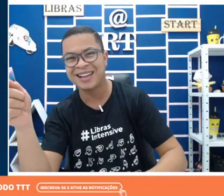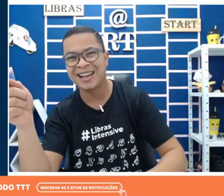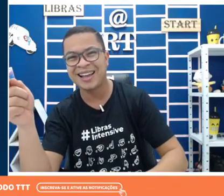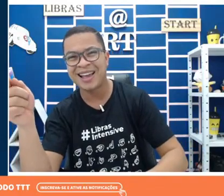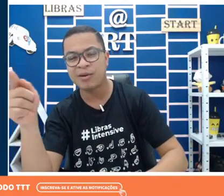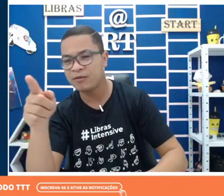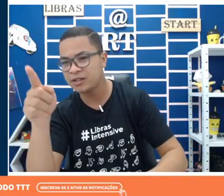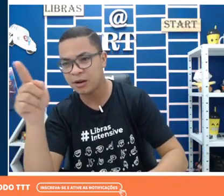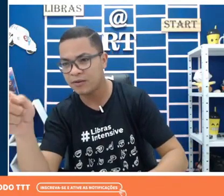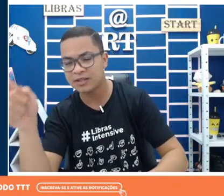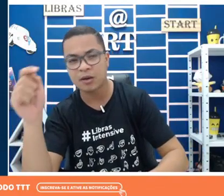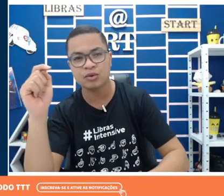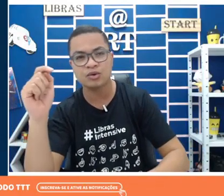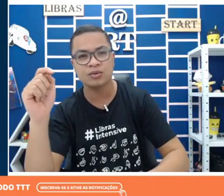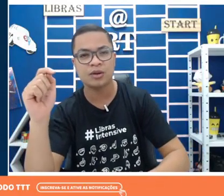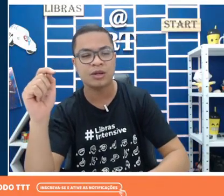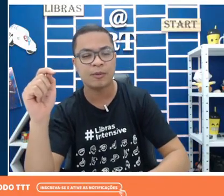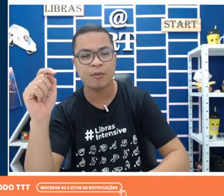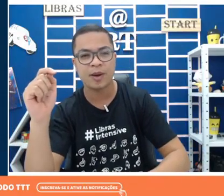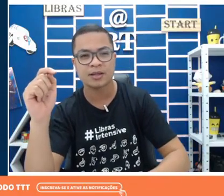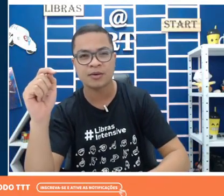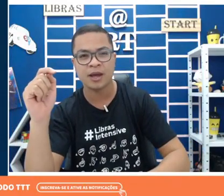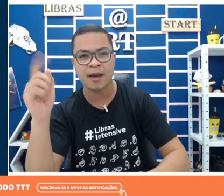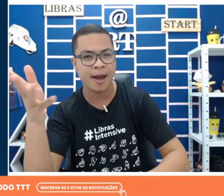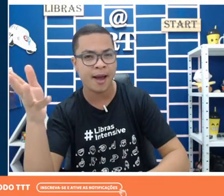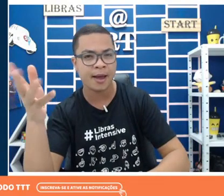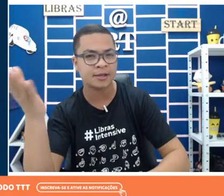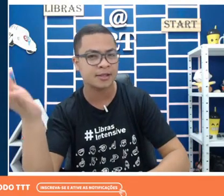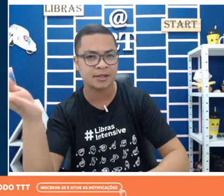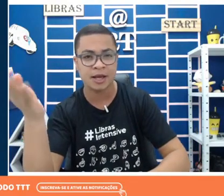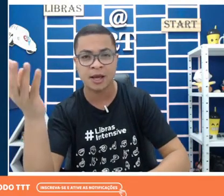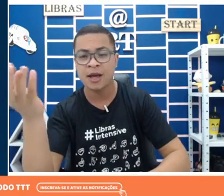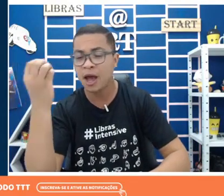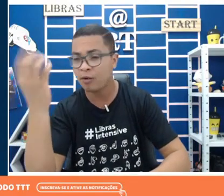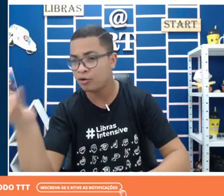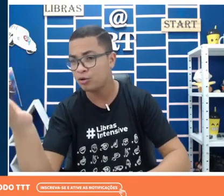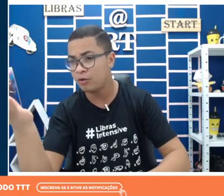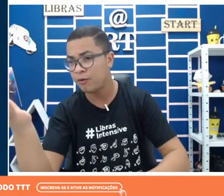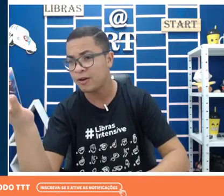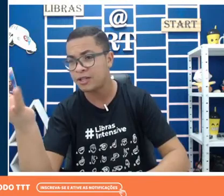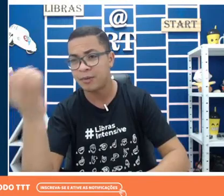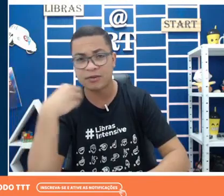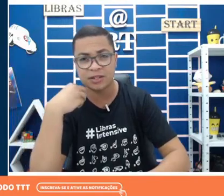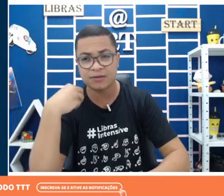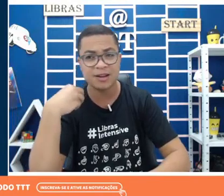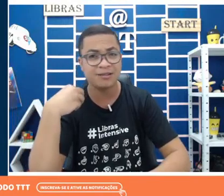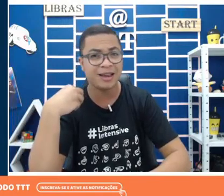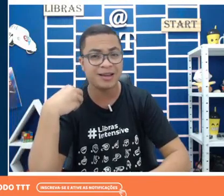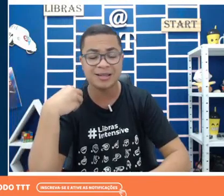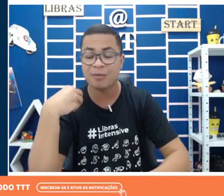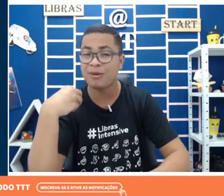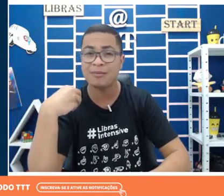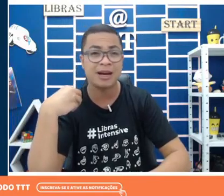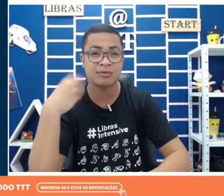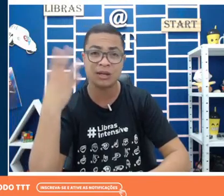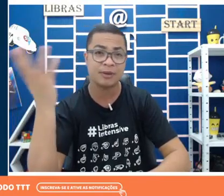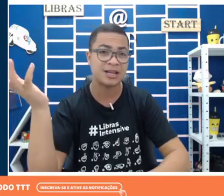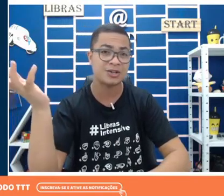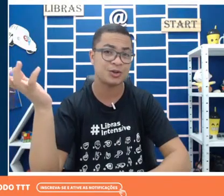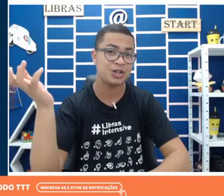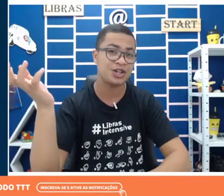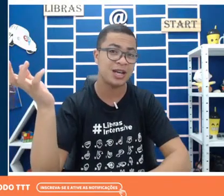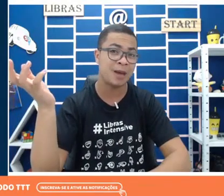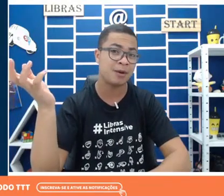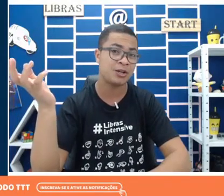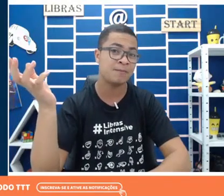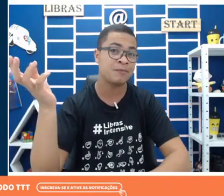amanhã. É quando você conversar com o surdo e não ter preocupação em errar, em esquecer. É quando o surdo for fazer para você, você entender sem problema nenhum, sem precisar